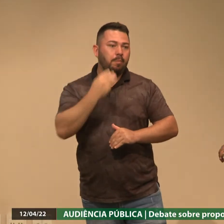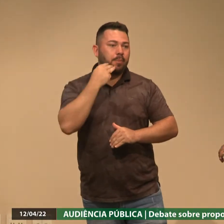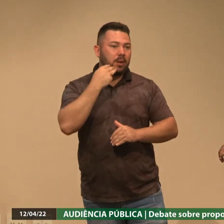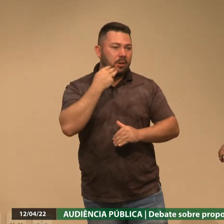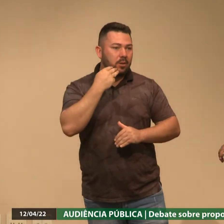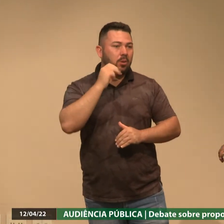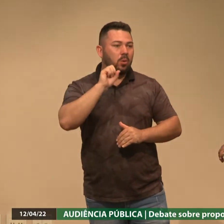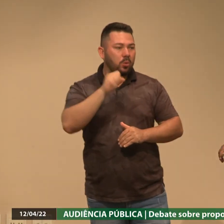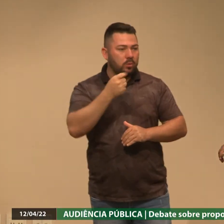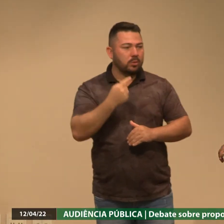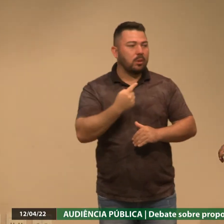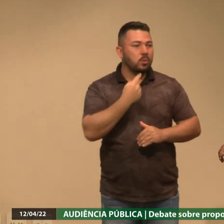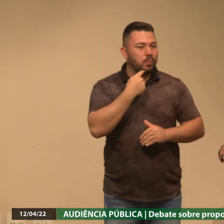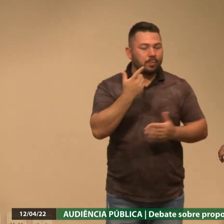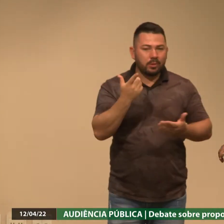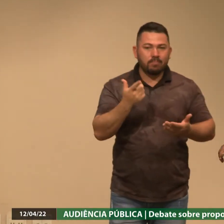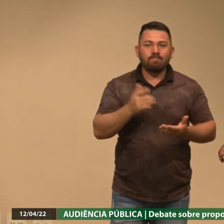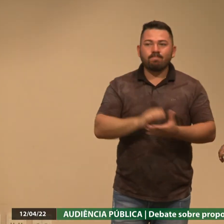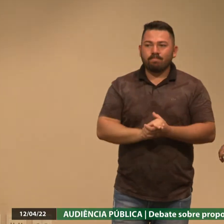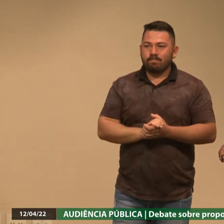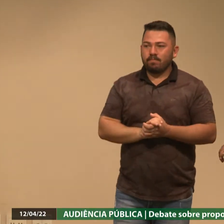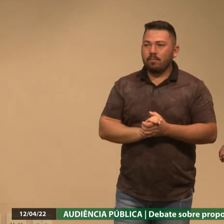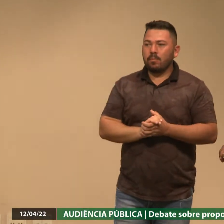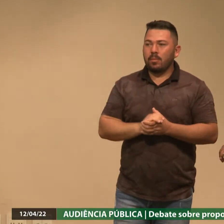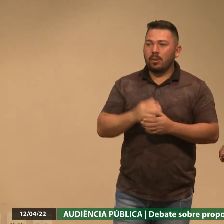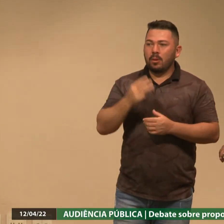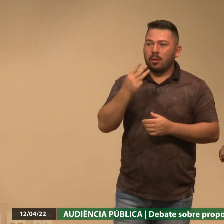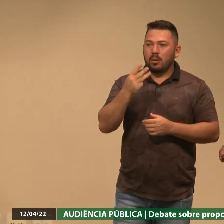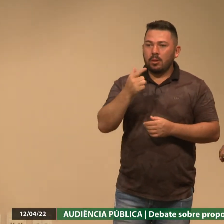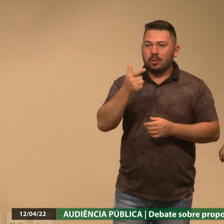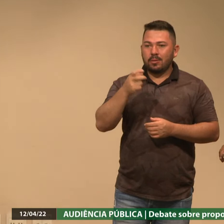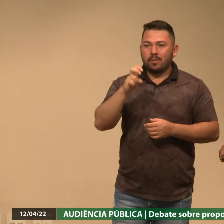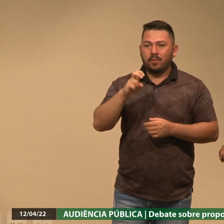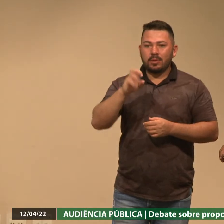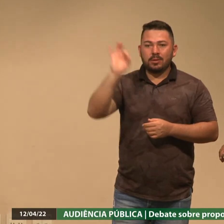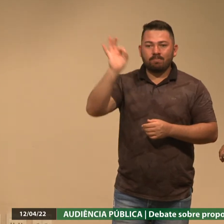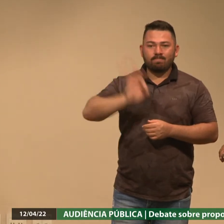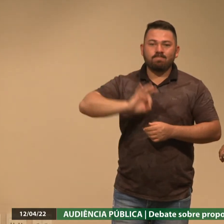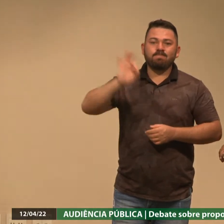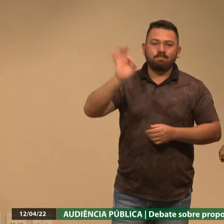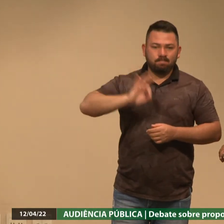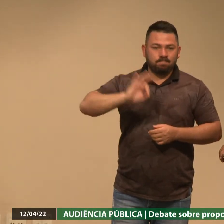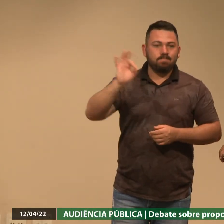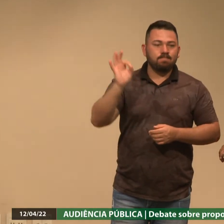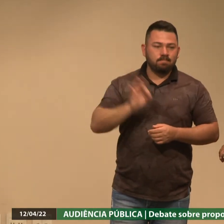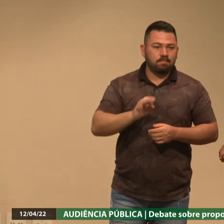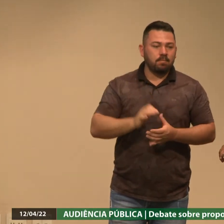mil o ou seja 325 por cento